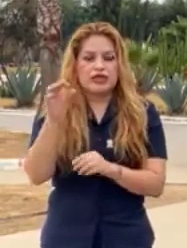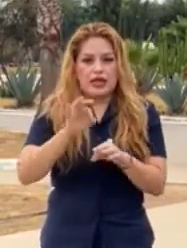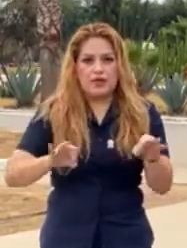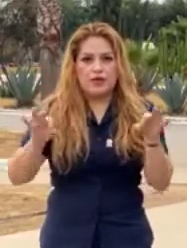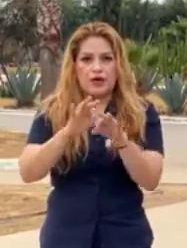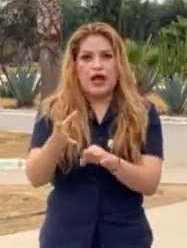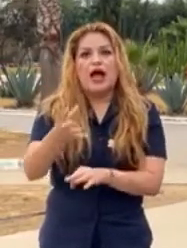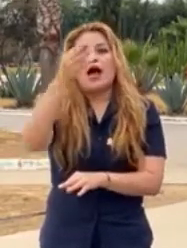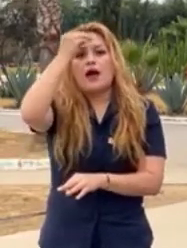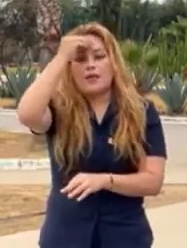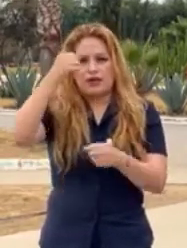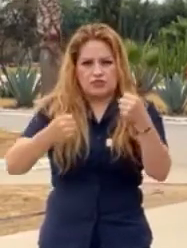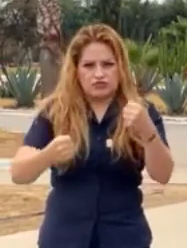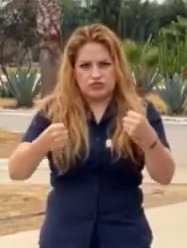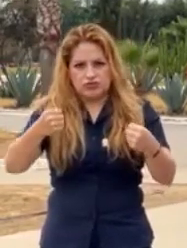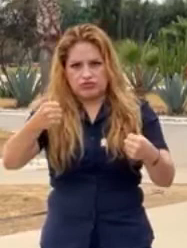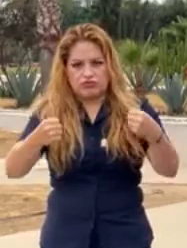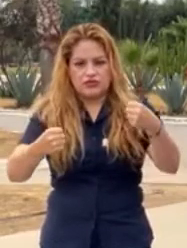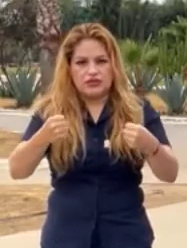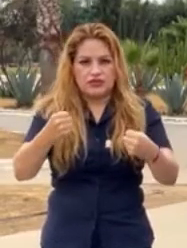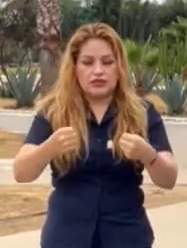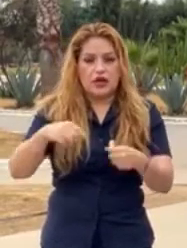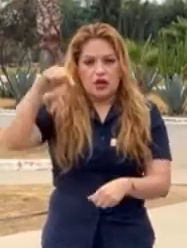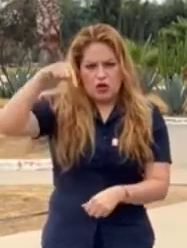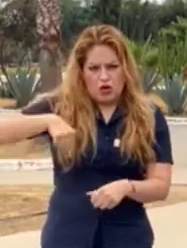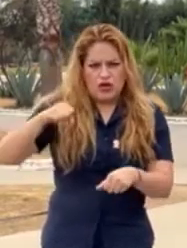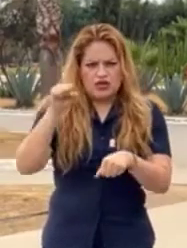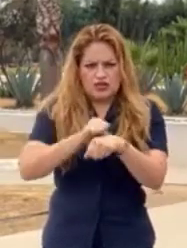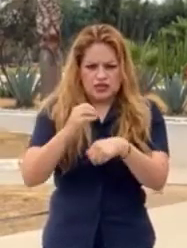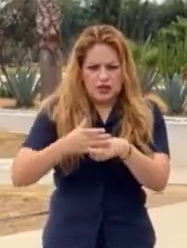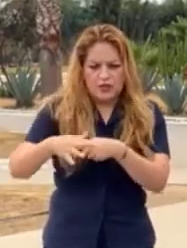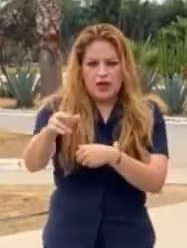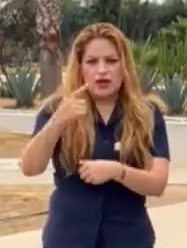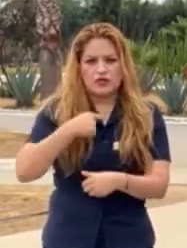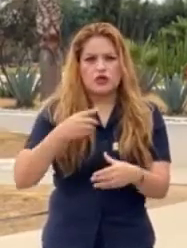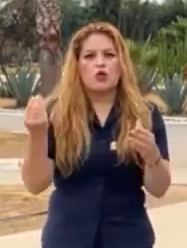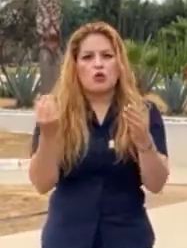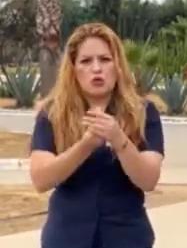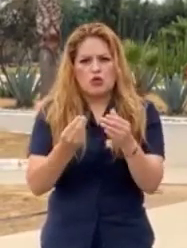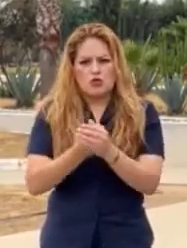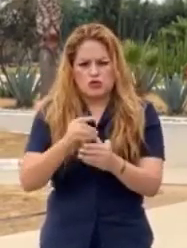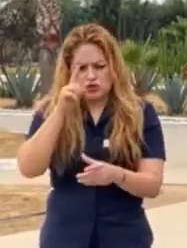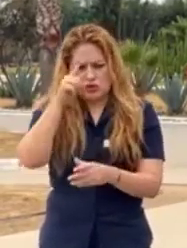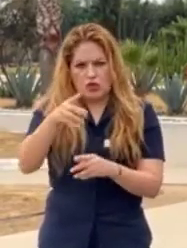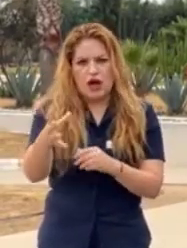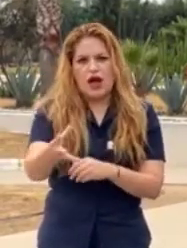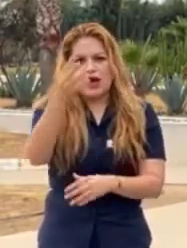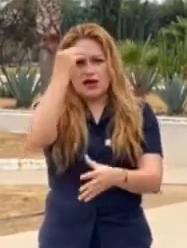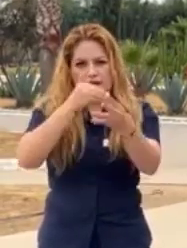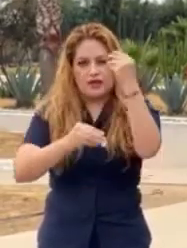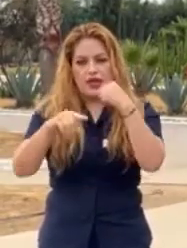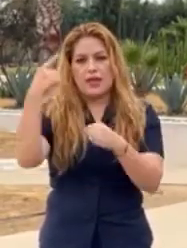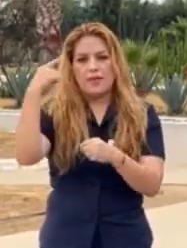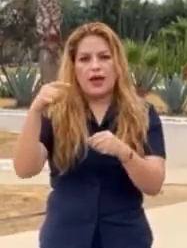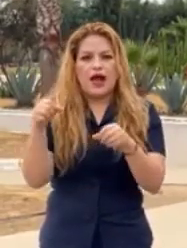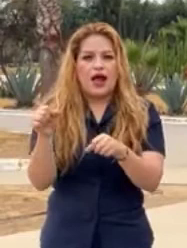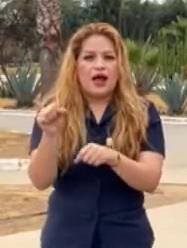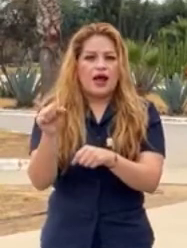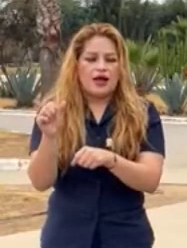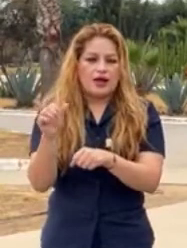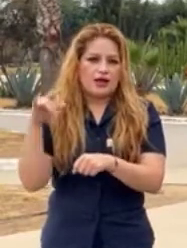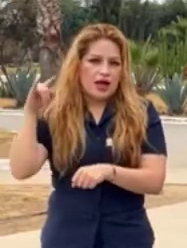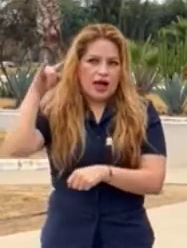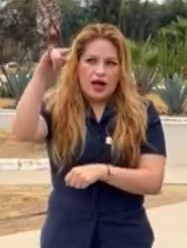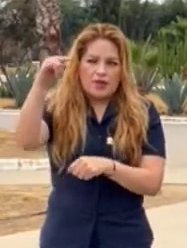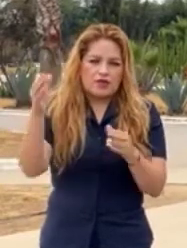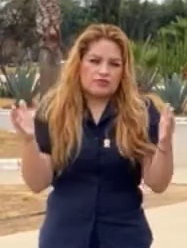voy a tomar un curso esta semana para saber manejar un pequeño avión, porque nos van a pasar un pequeño avión acá en